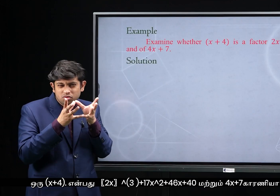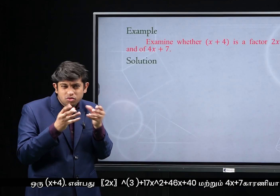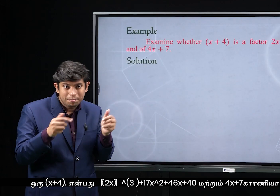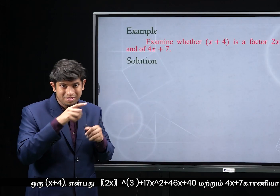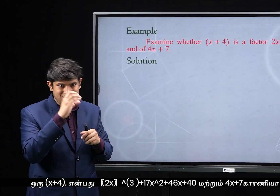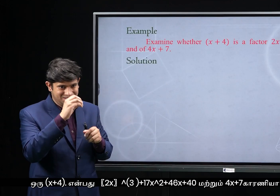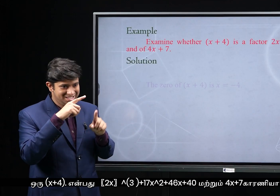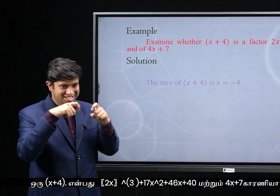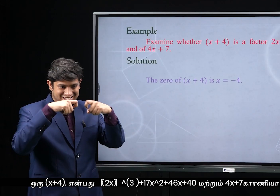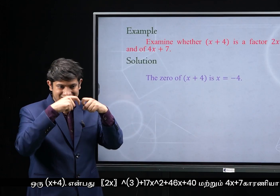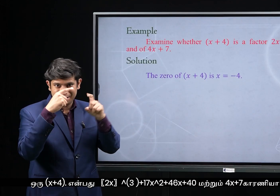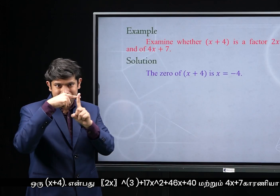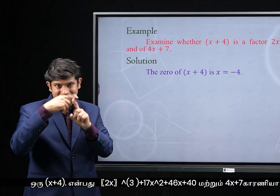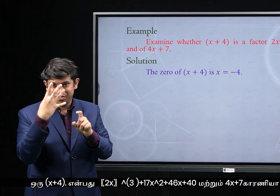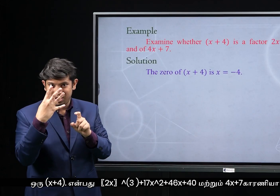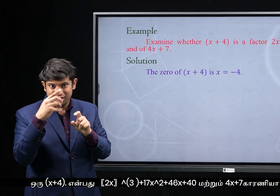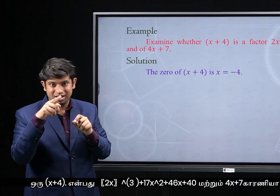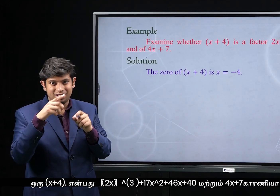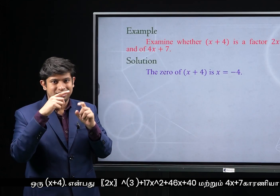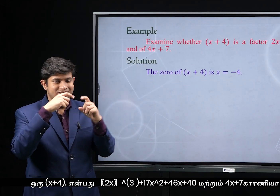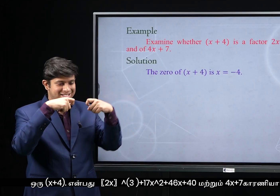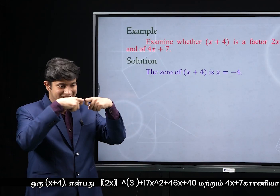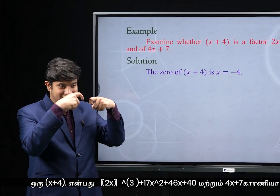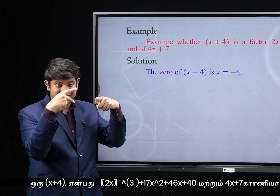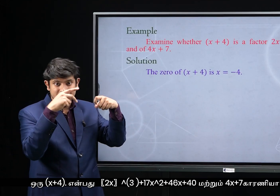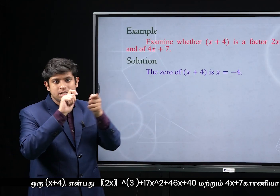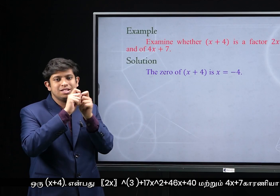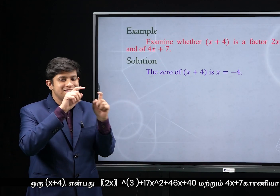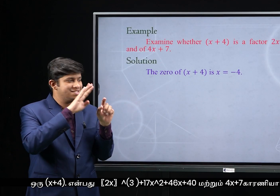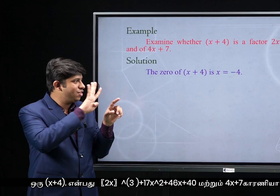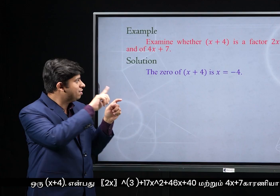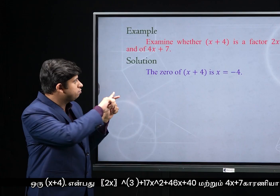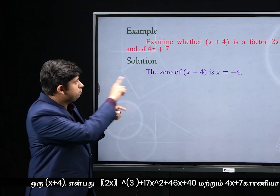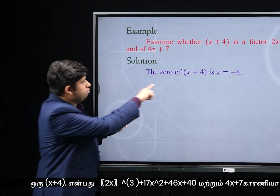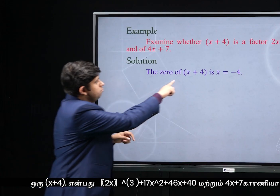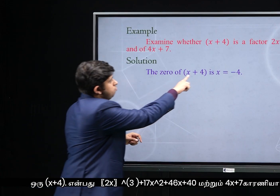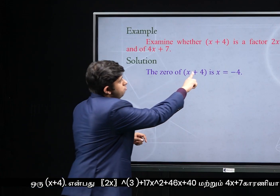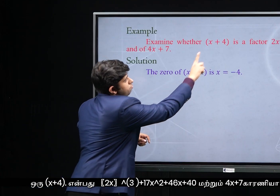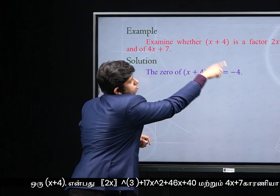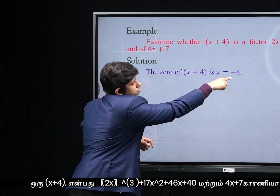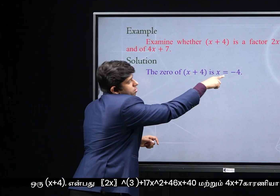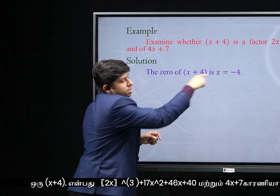2 கூட்டல் 46x கூட்டல் 40 மற்றும் 4x கூட்டல் 7 காரணியா என்பதை